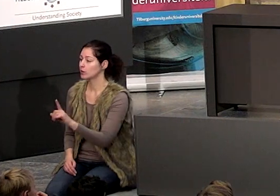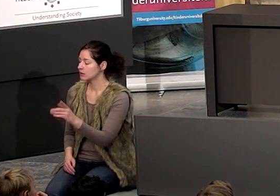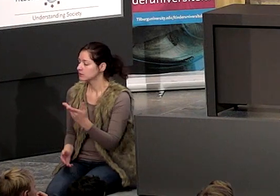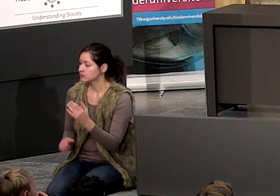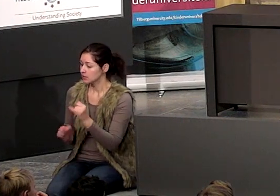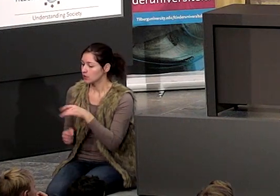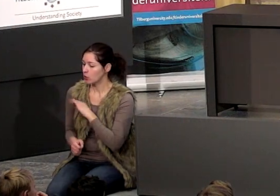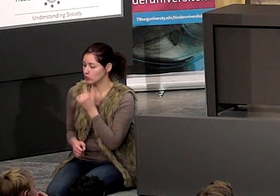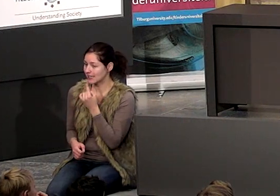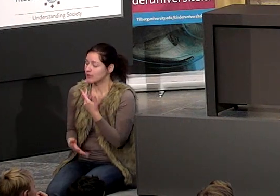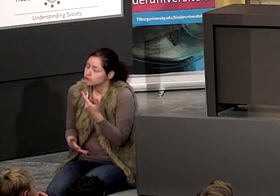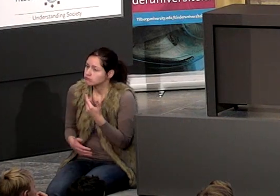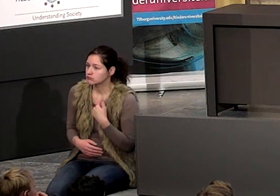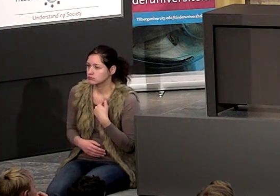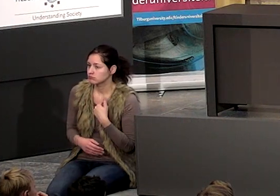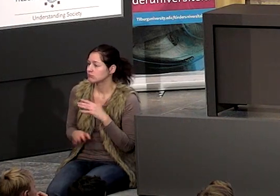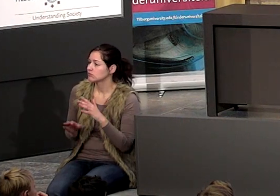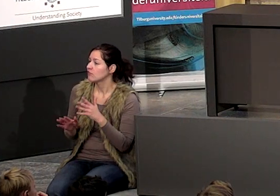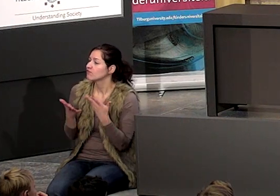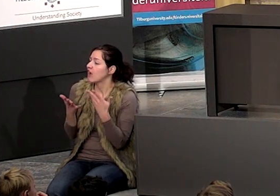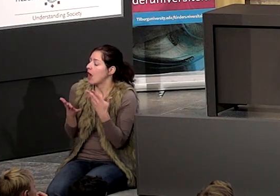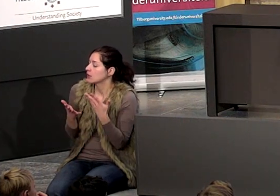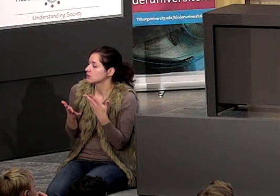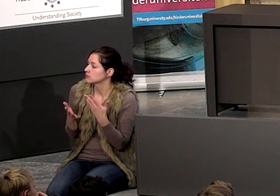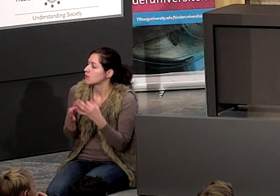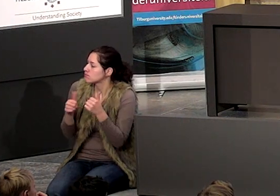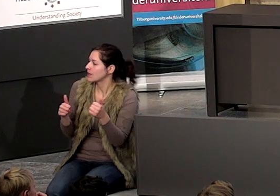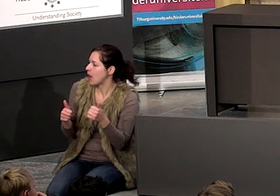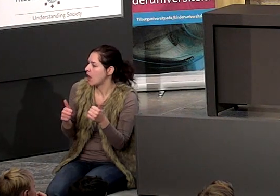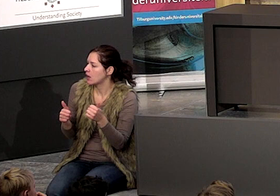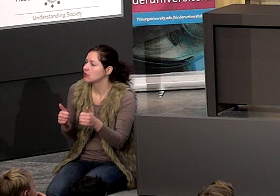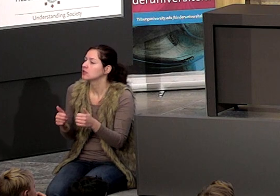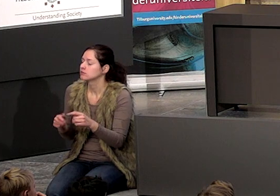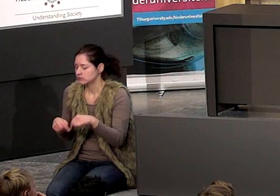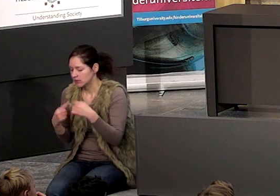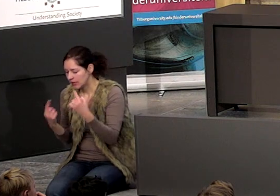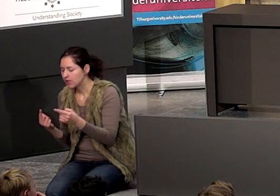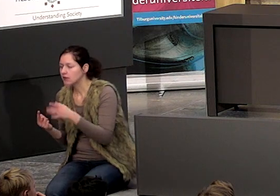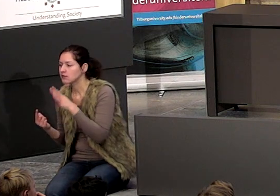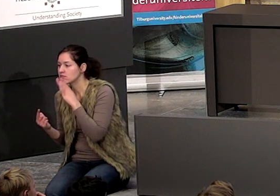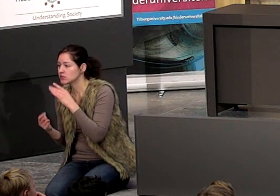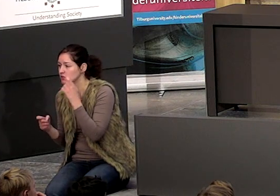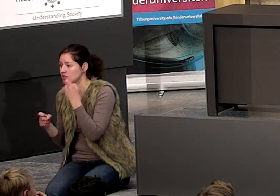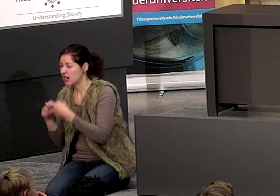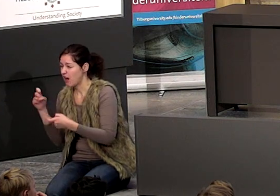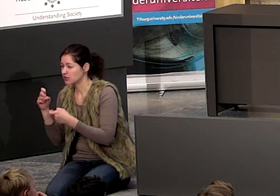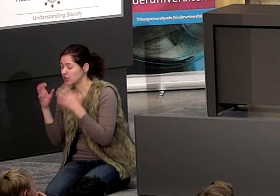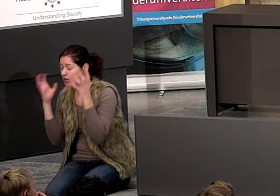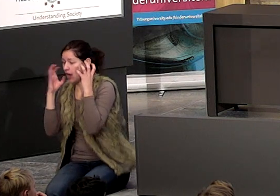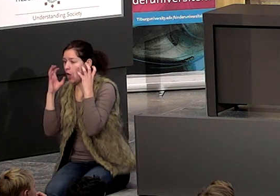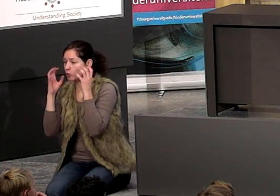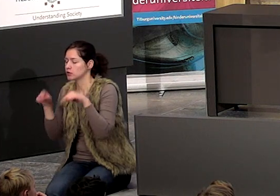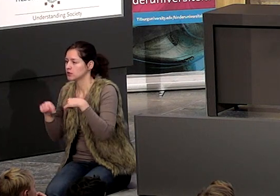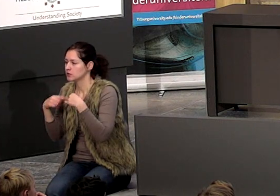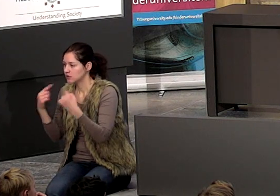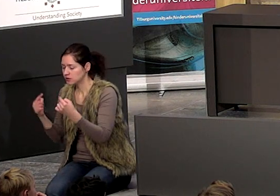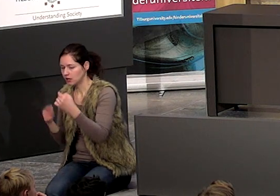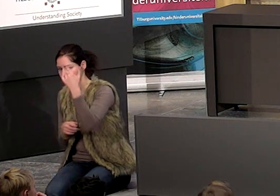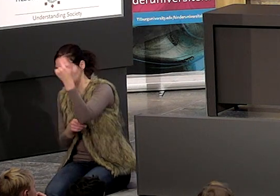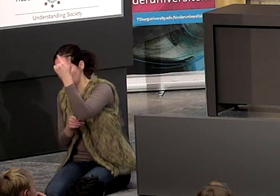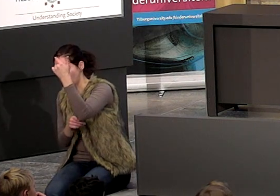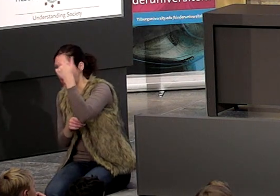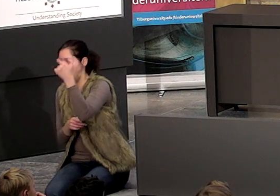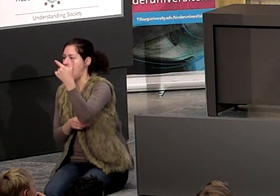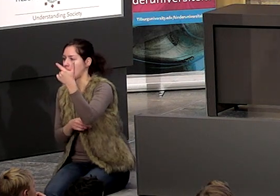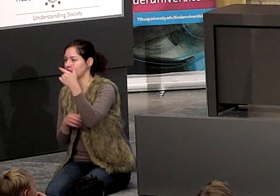de 10 keer gaat het prima en de 10e keer als je veel hard geluid hoort, nou, licht aan, camera's aan, meldkamer actief, auto in de buurt zetten.